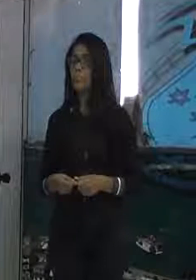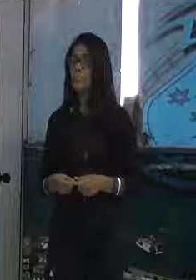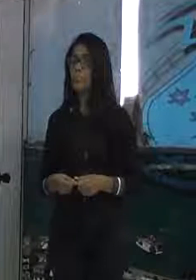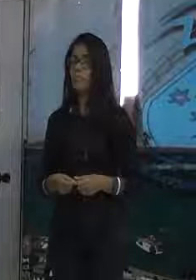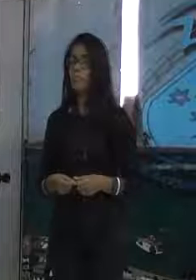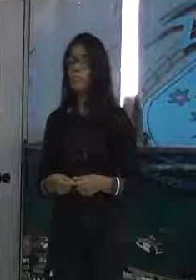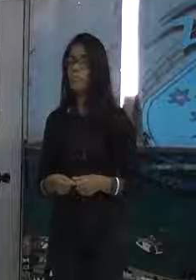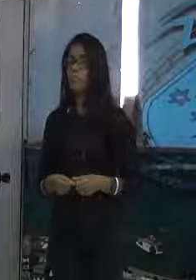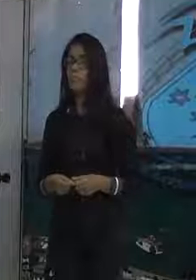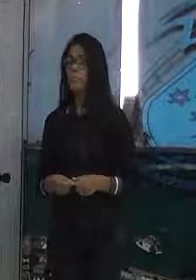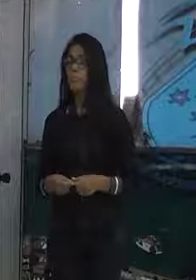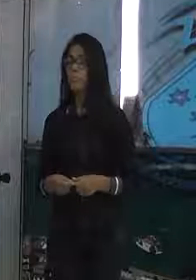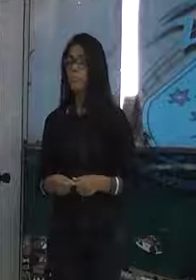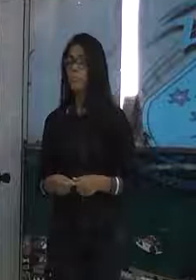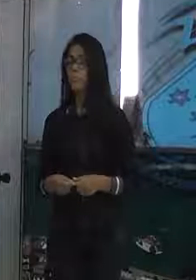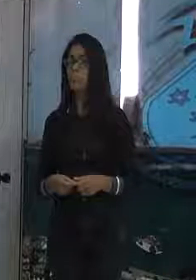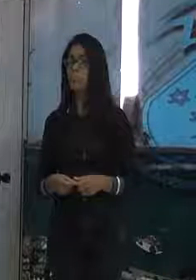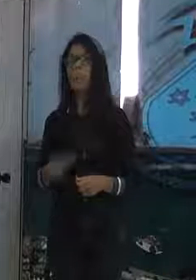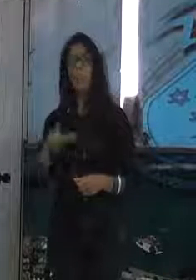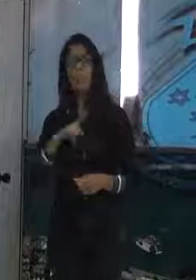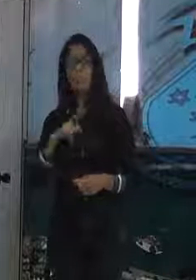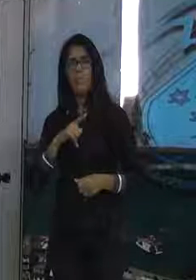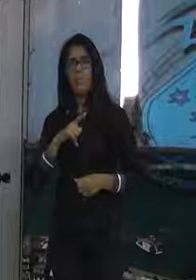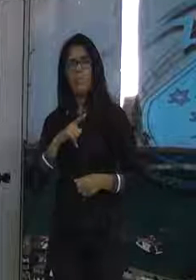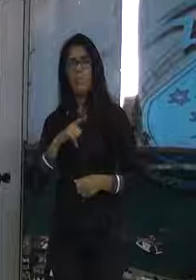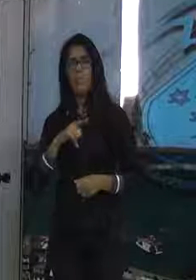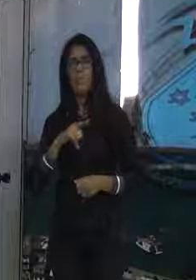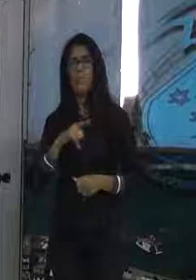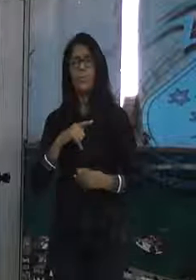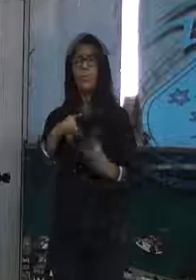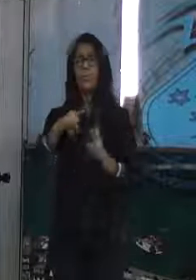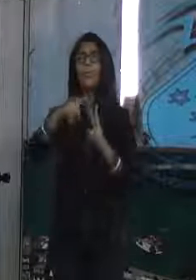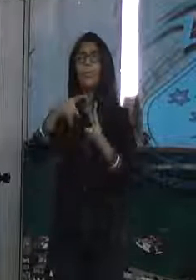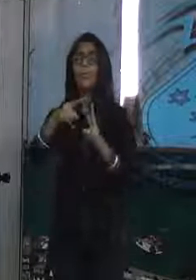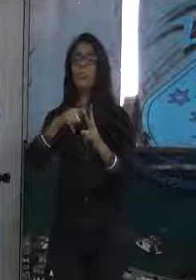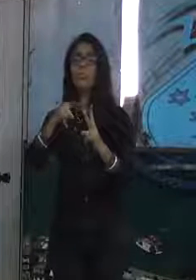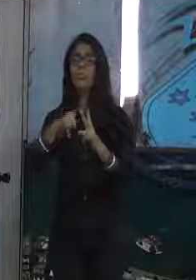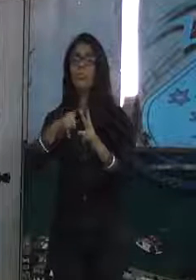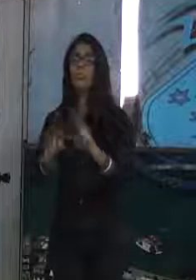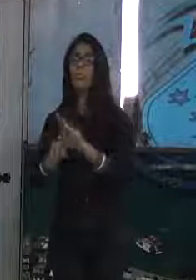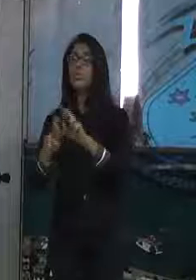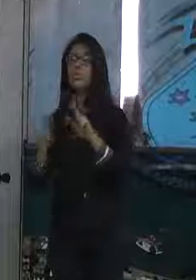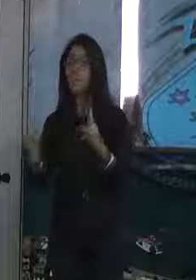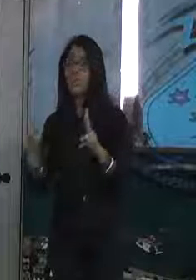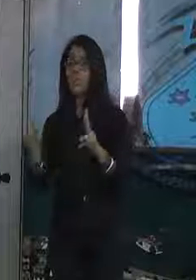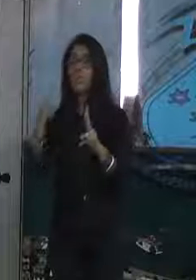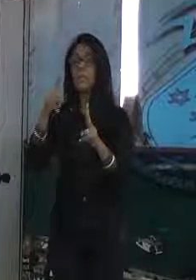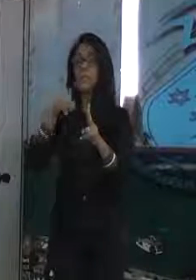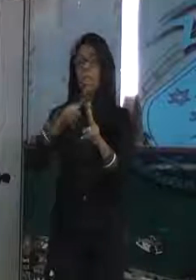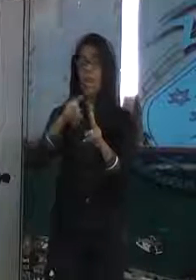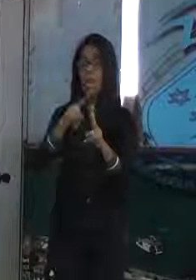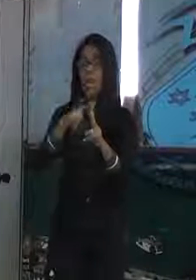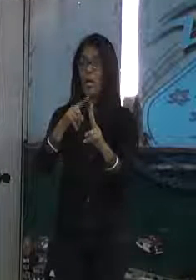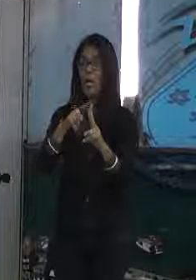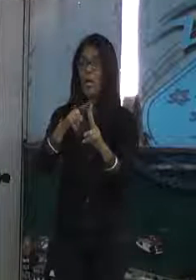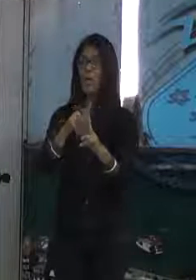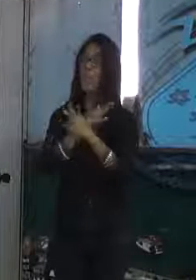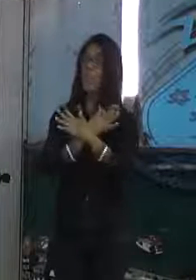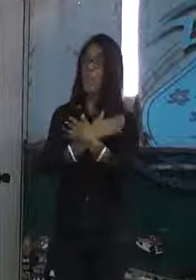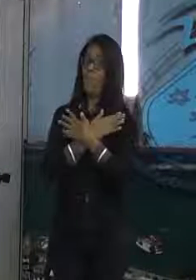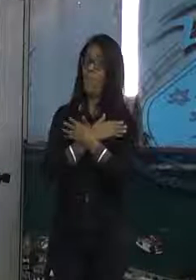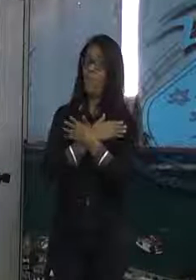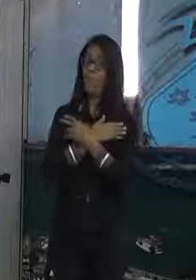diferenças, recesso e férias. O recesso que houve nesta casa foi um recesso